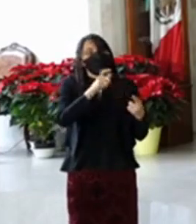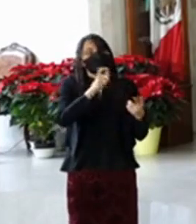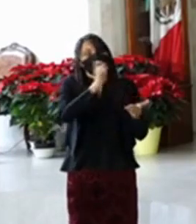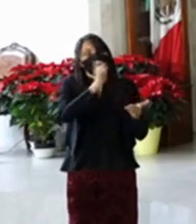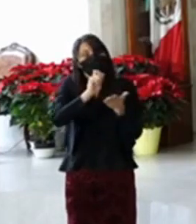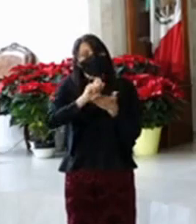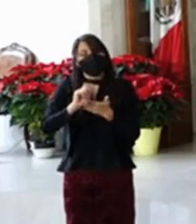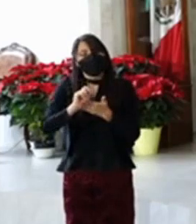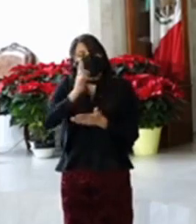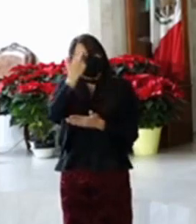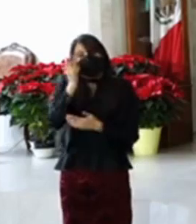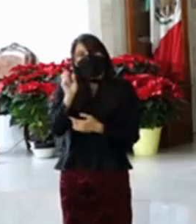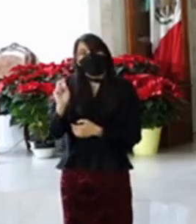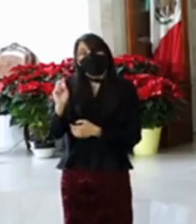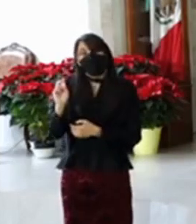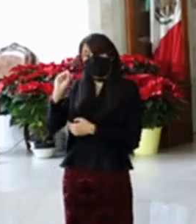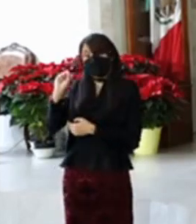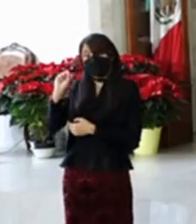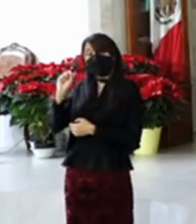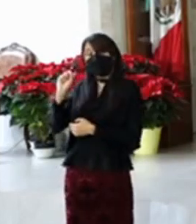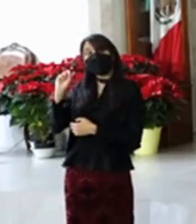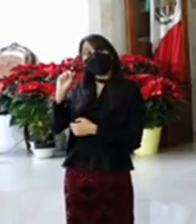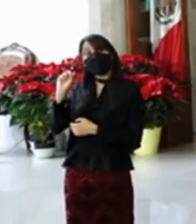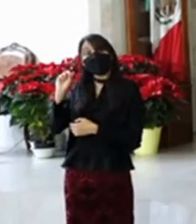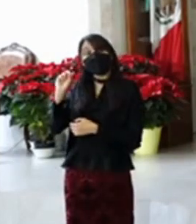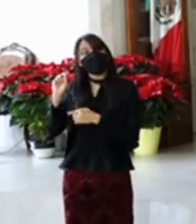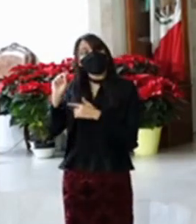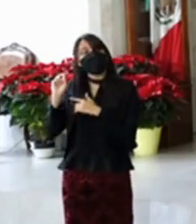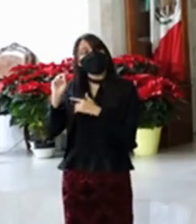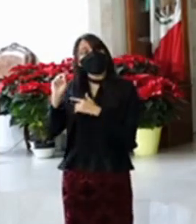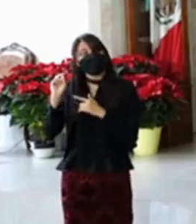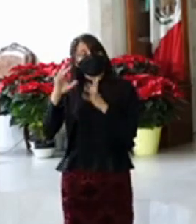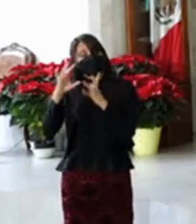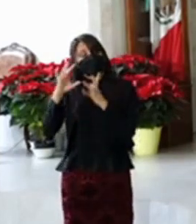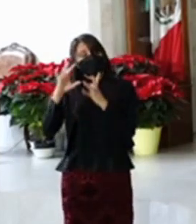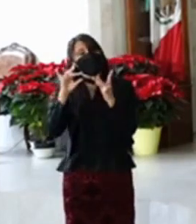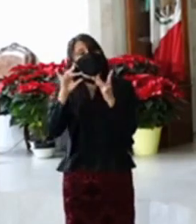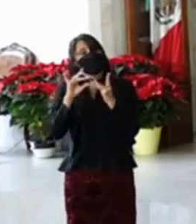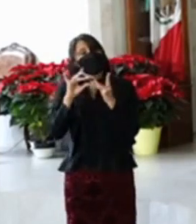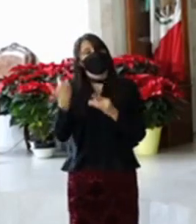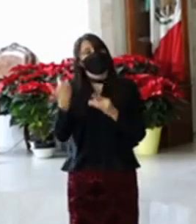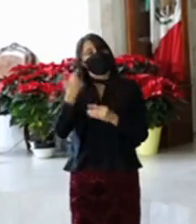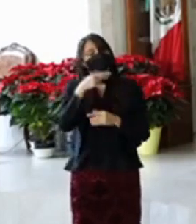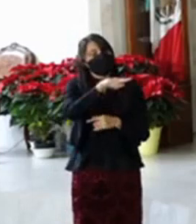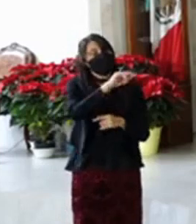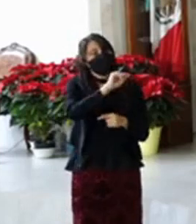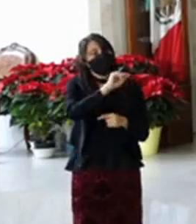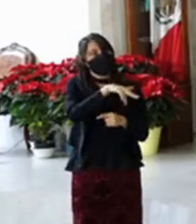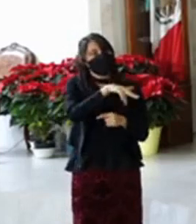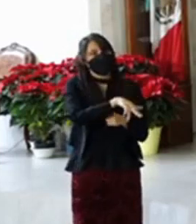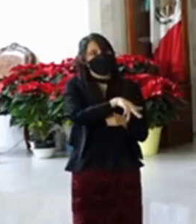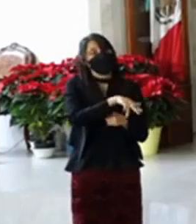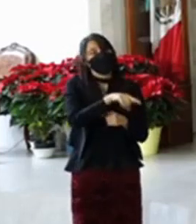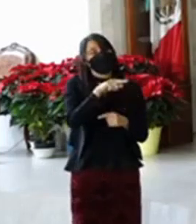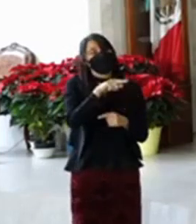domingo pasado a esta maravillosa expresión del apóstol en su capítulo primero de su